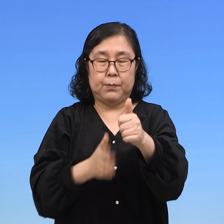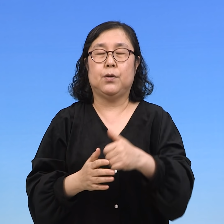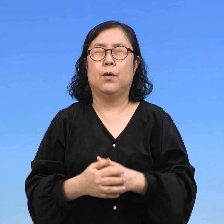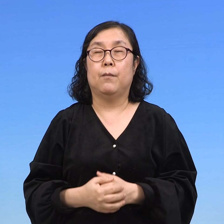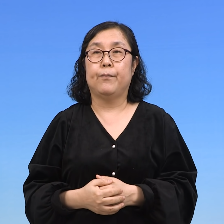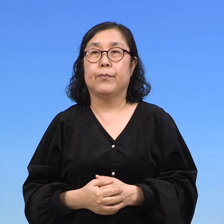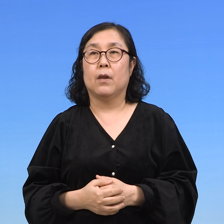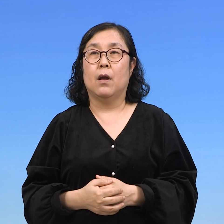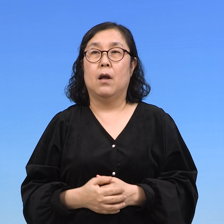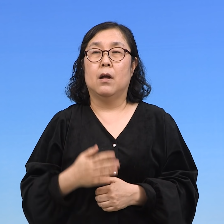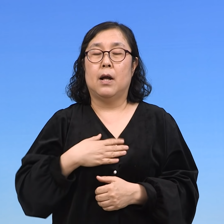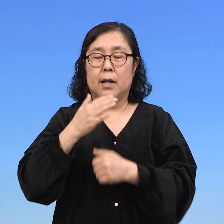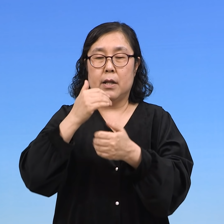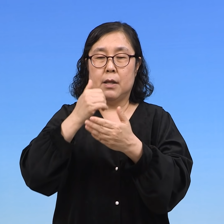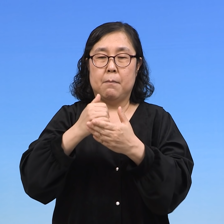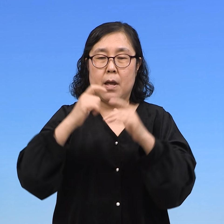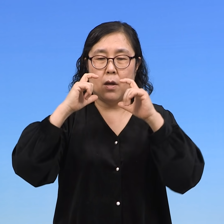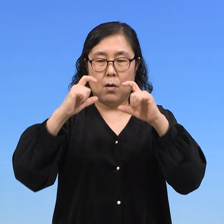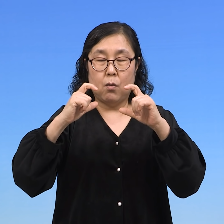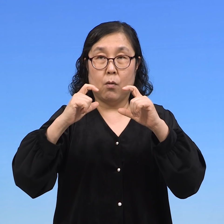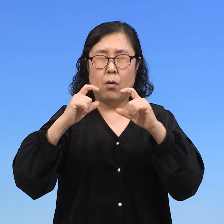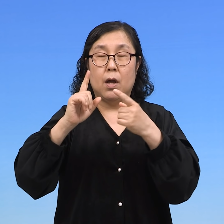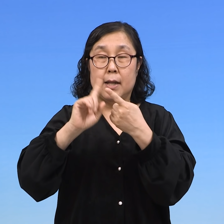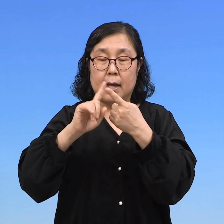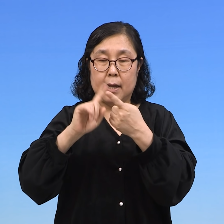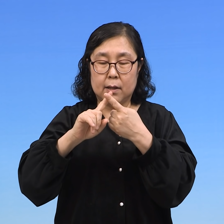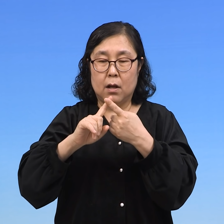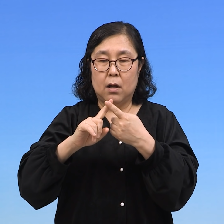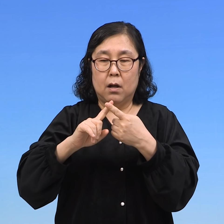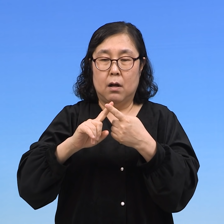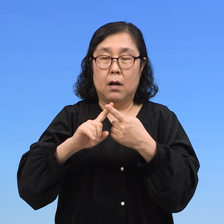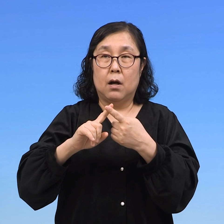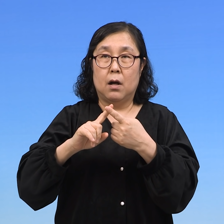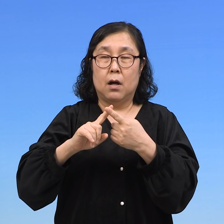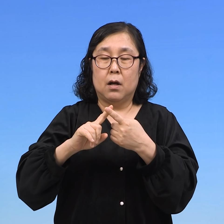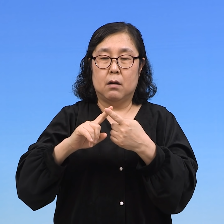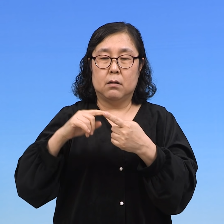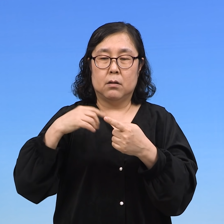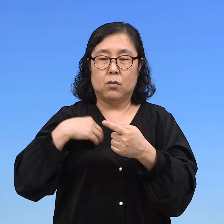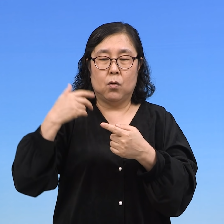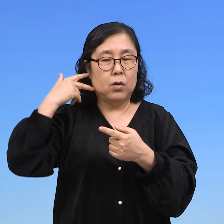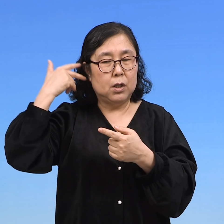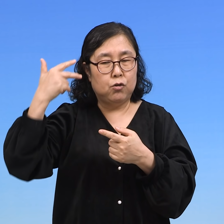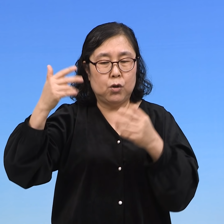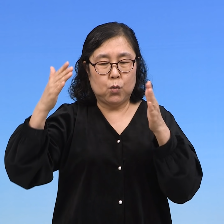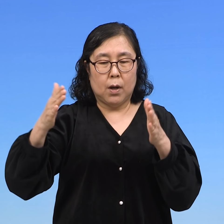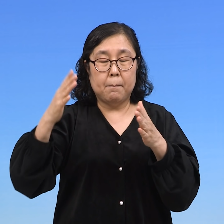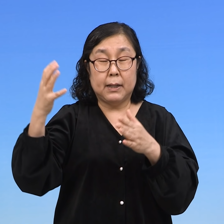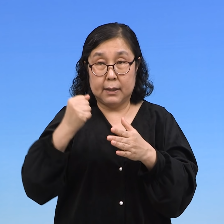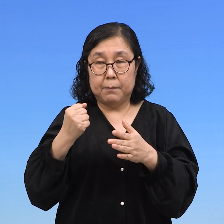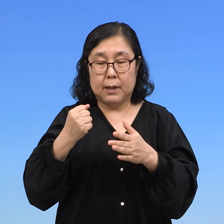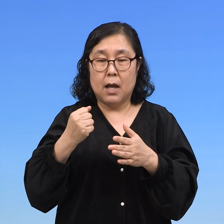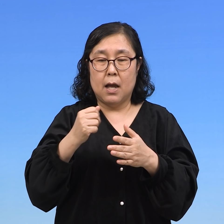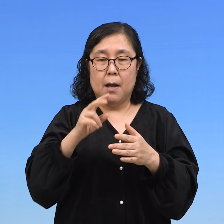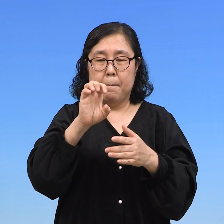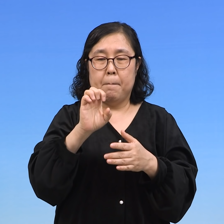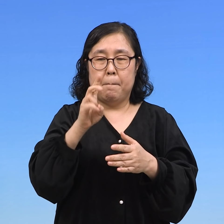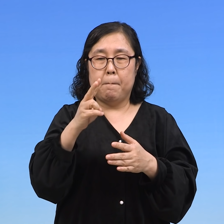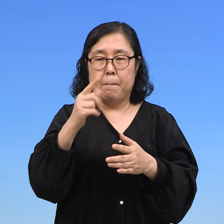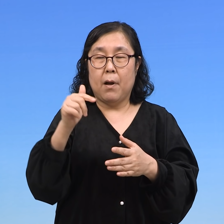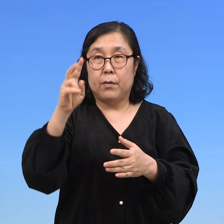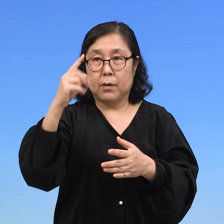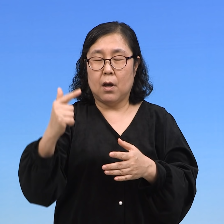일주일 내내 받았습니다 편견에서 나오는 제멋대로의 판단을 중지하셔야 됩니다 이게 무슨